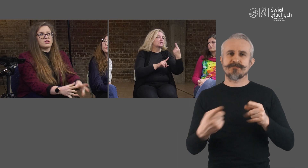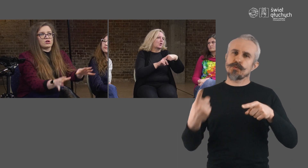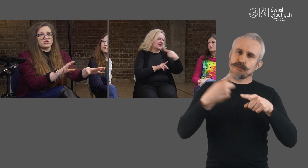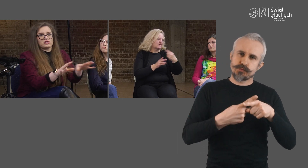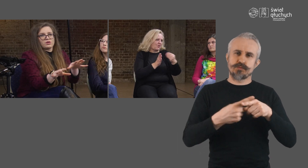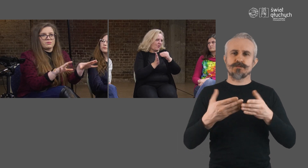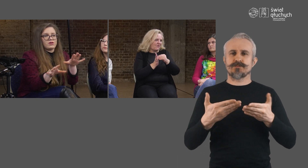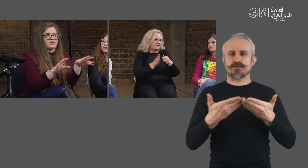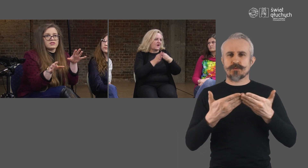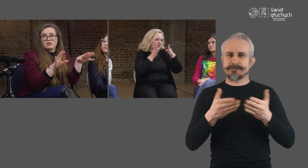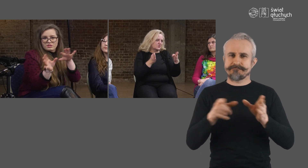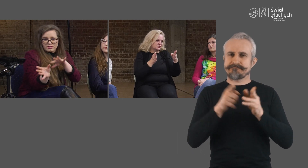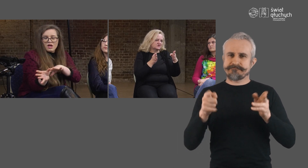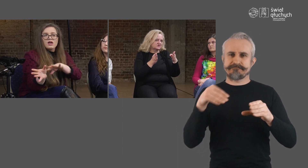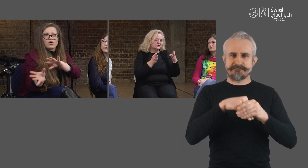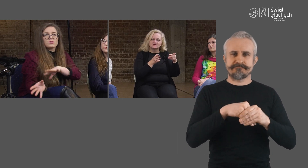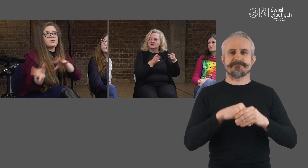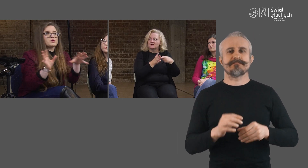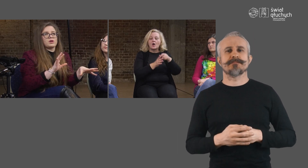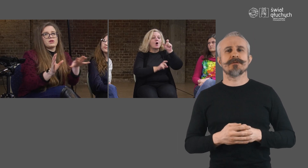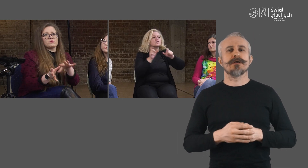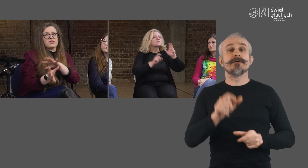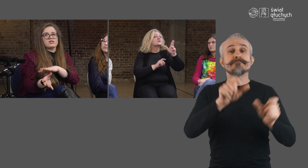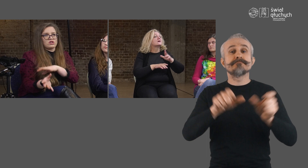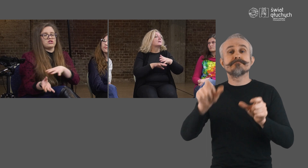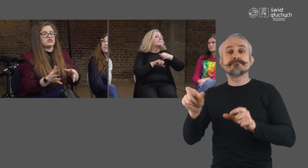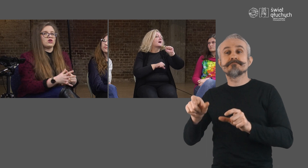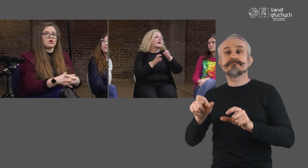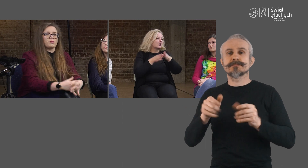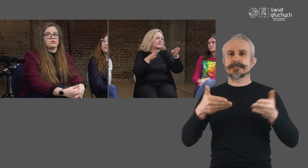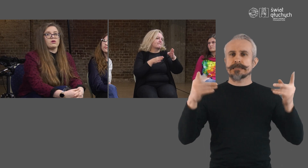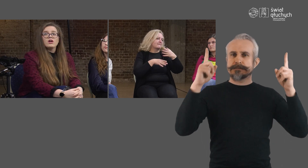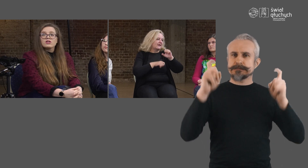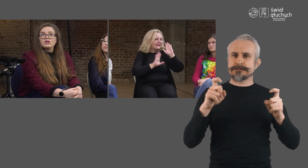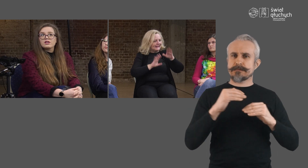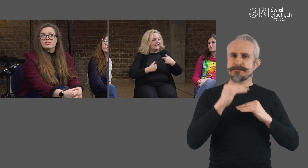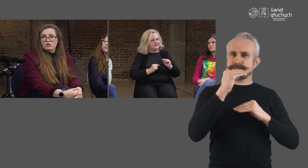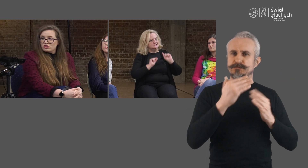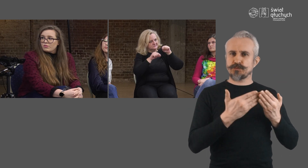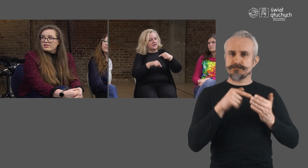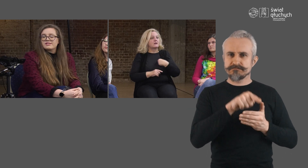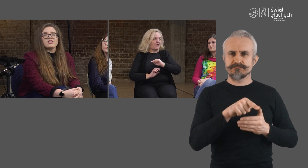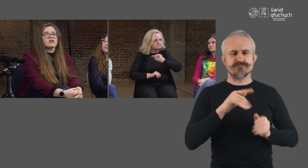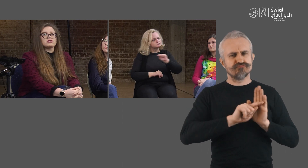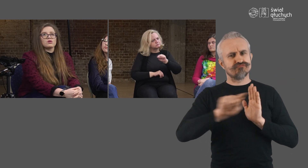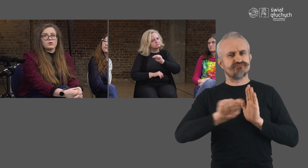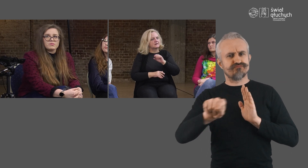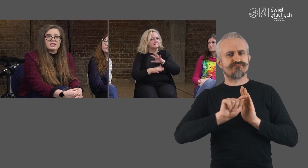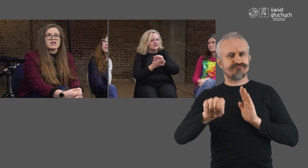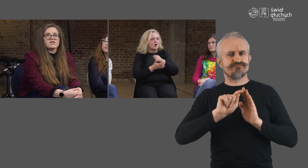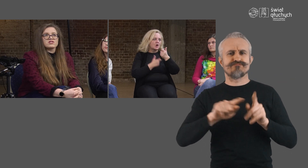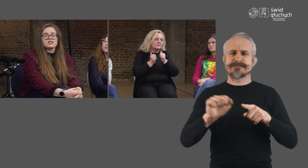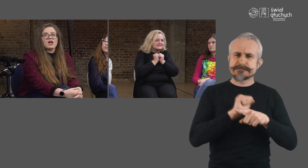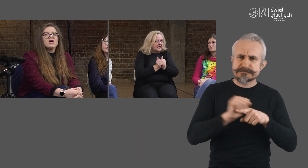z rozszerzonym, z osobami, które będą zdawać rozszerzoną maturę. No i ja chodziłam na te zajęcia,